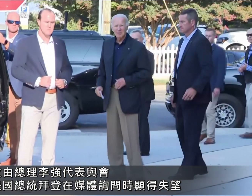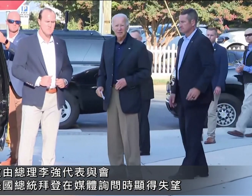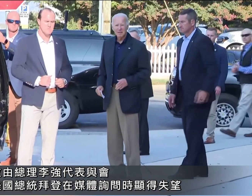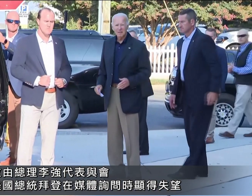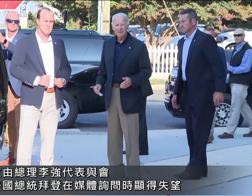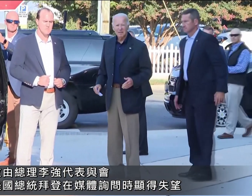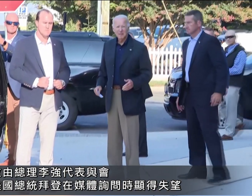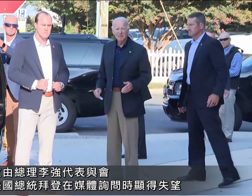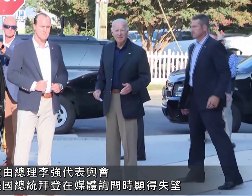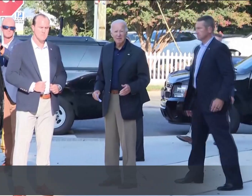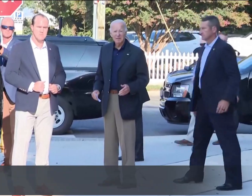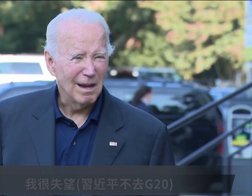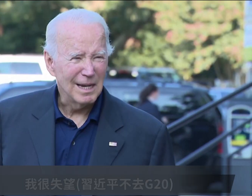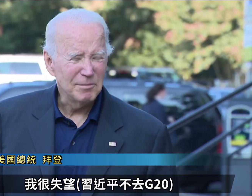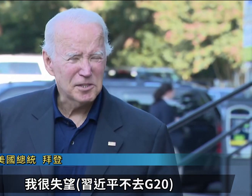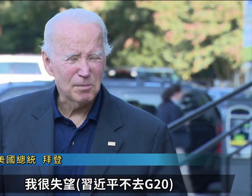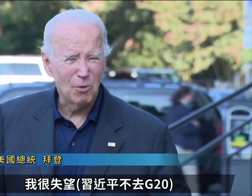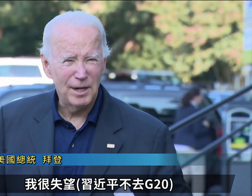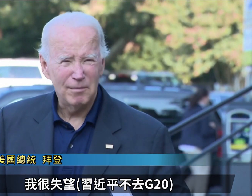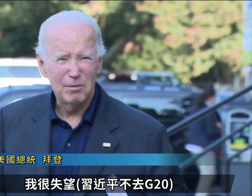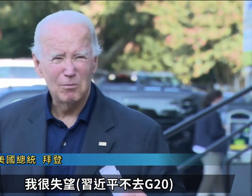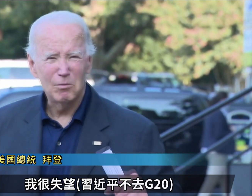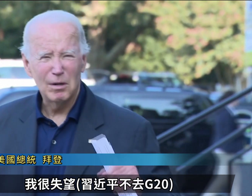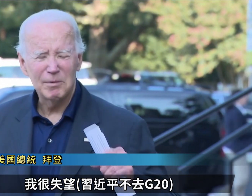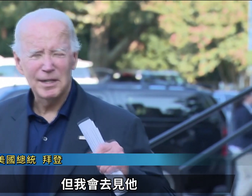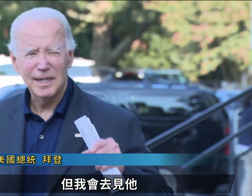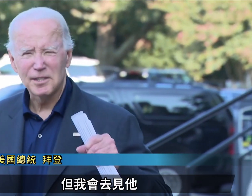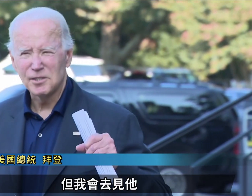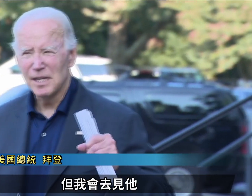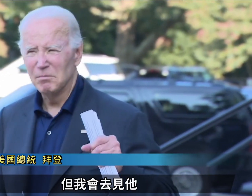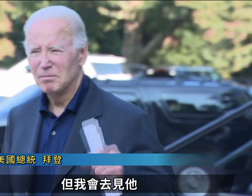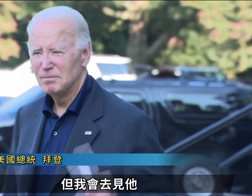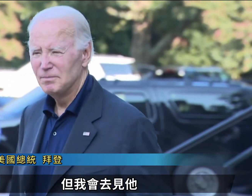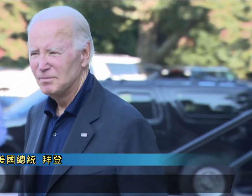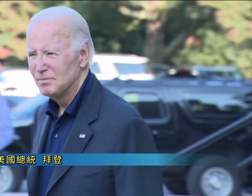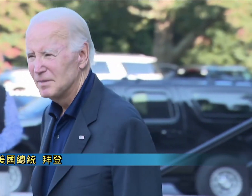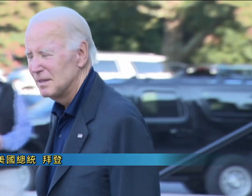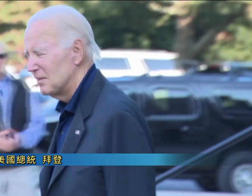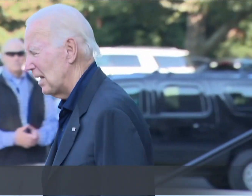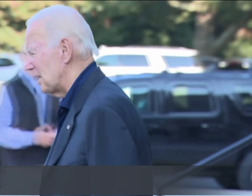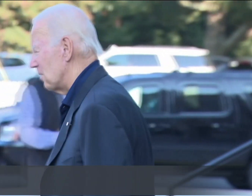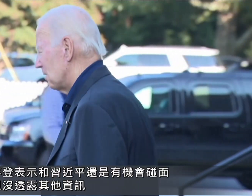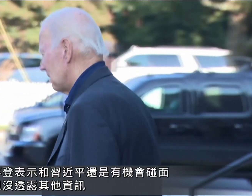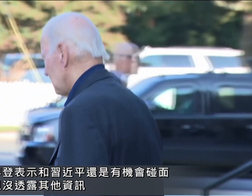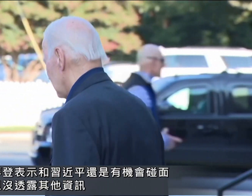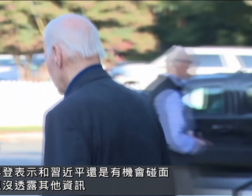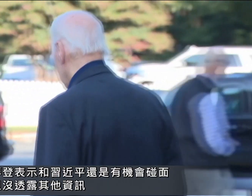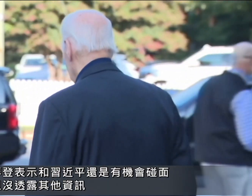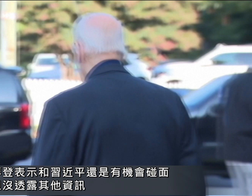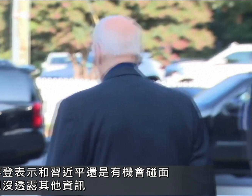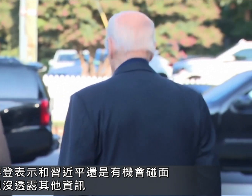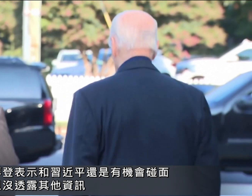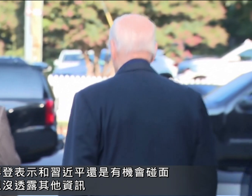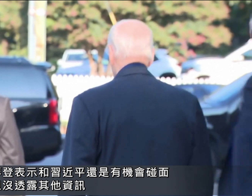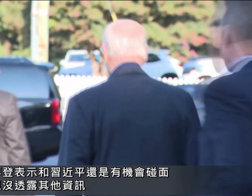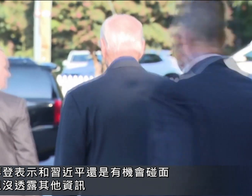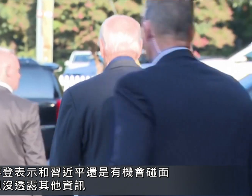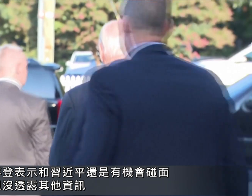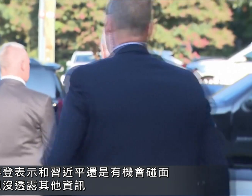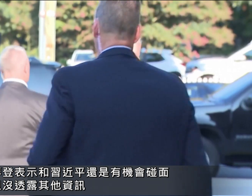显得失望。 I am disappointed. I'm going to get the same. 拜登表示和习近平还是有机会碰面，但没透